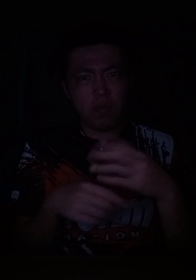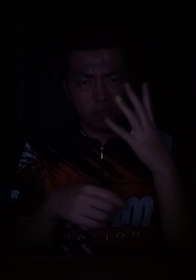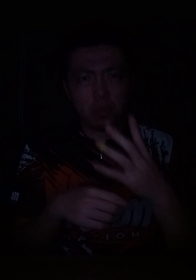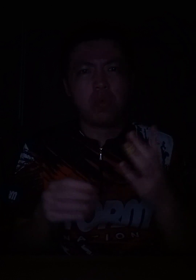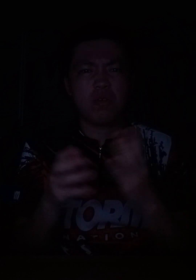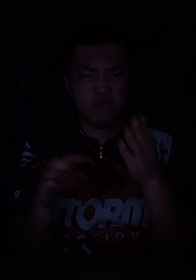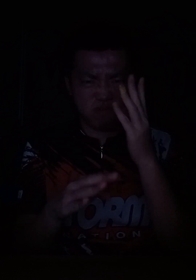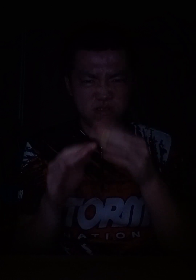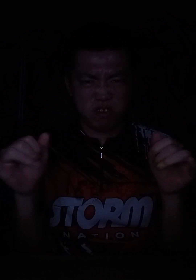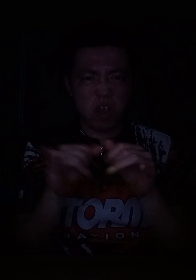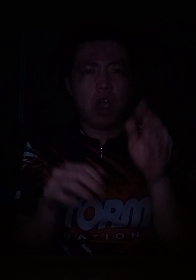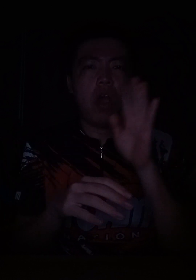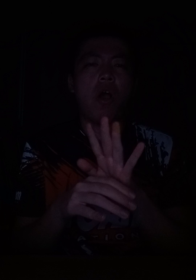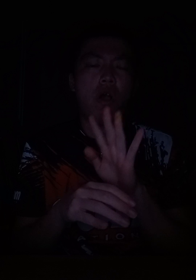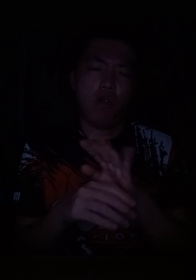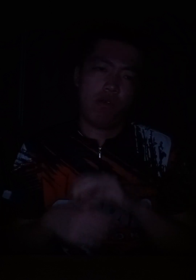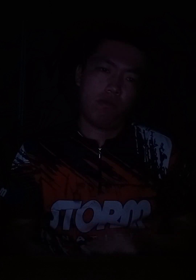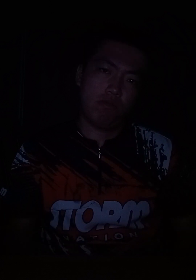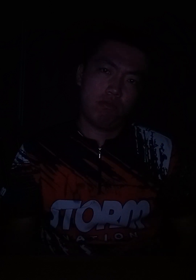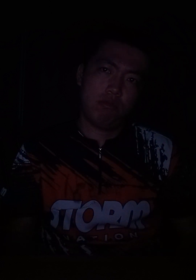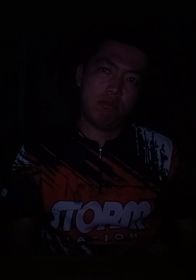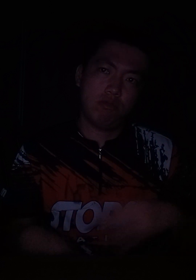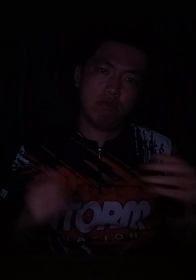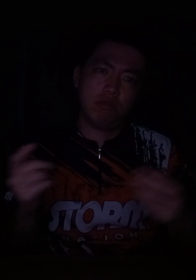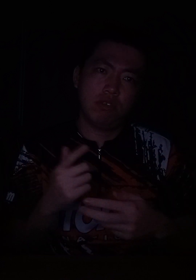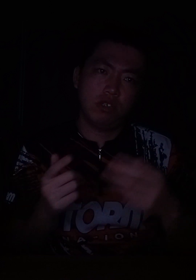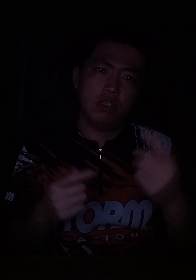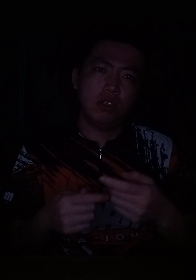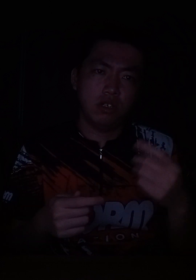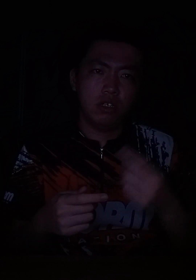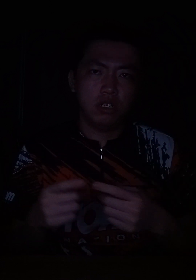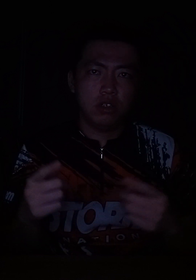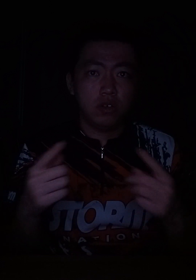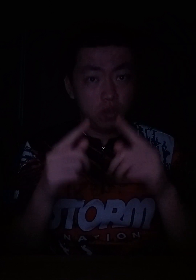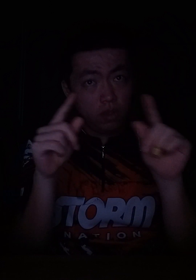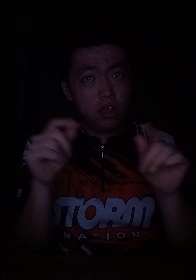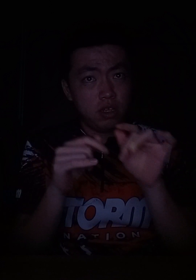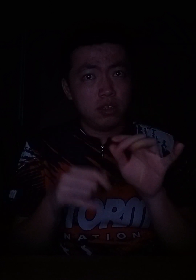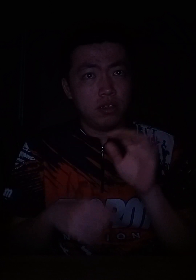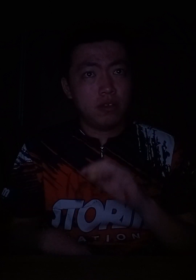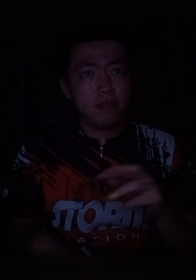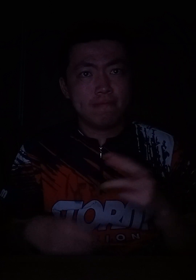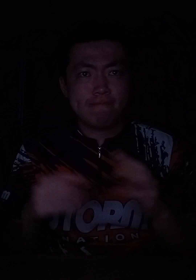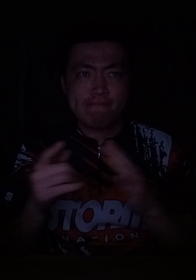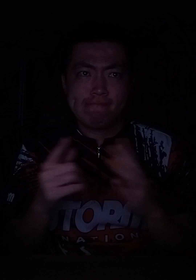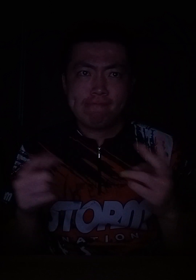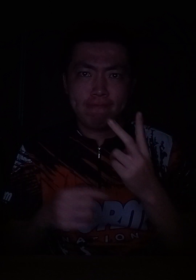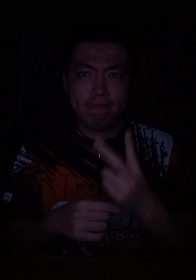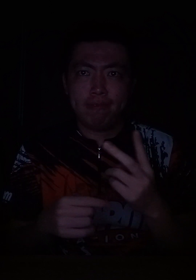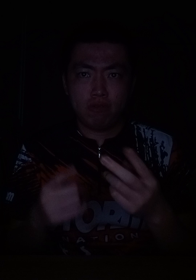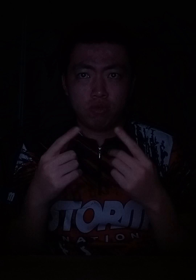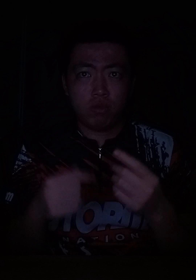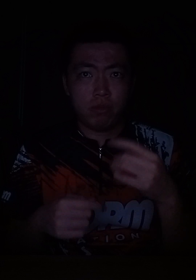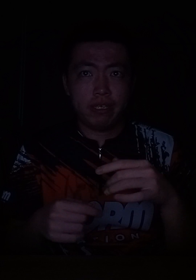운행이 지연된 겁니다. 여기 와서 저 정감판 보고 알았어요. 항상 2분이면 오죠.